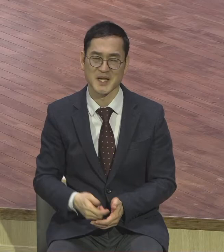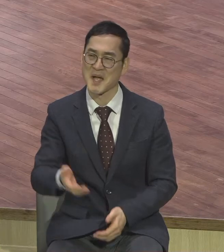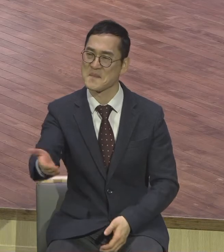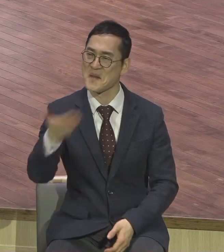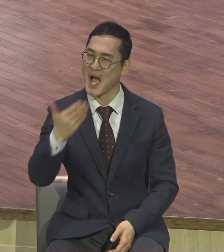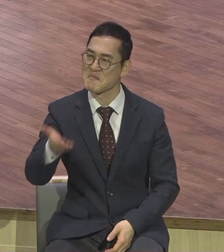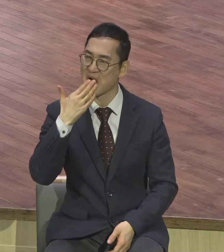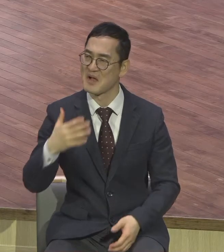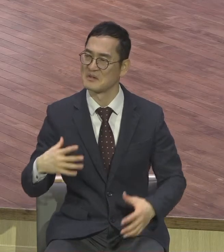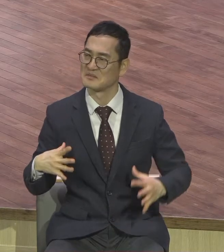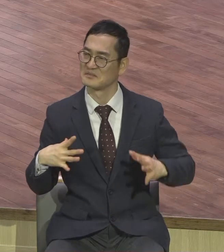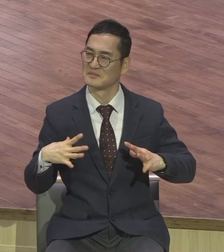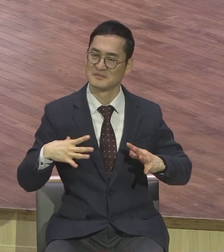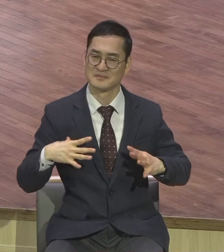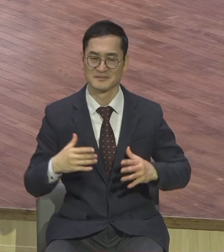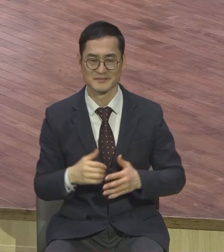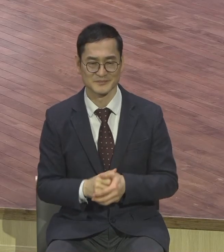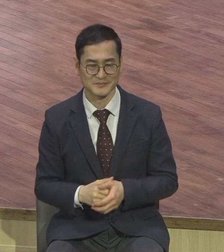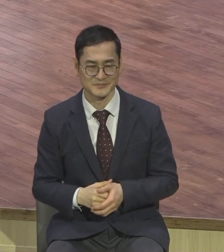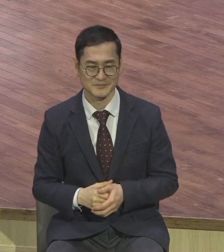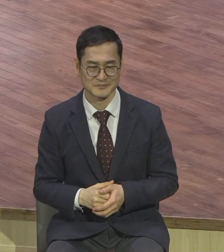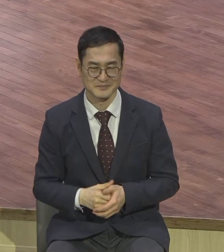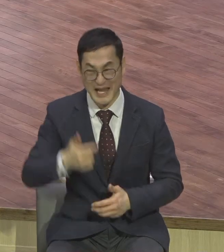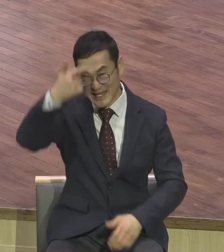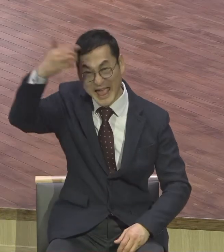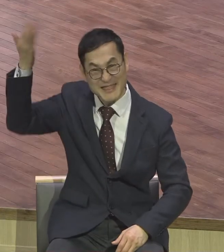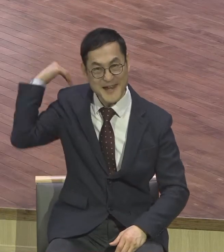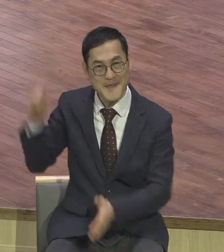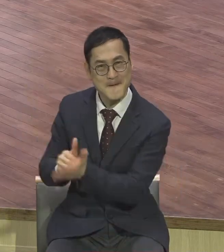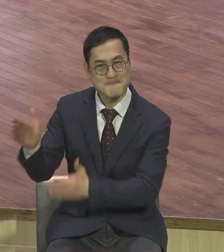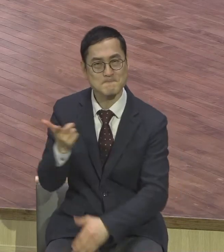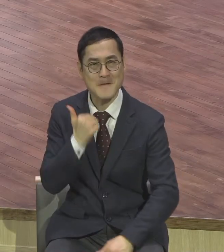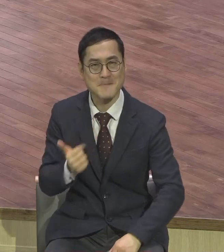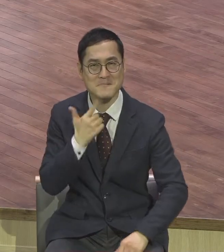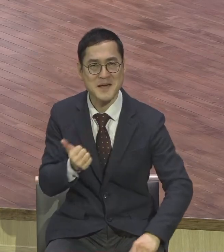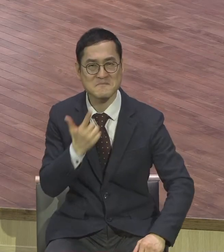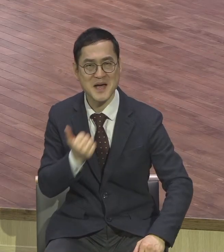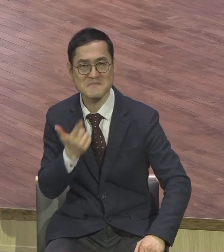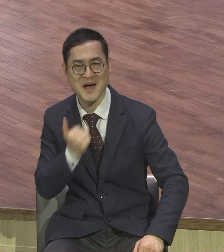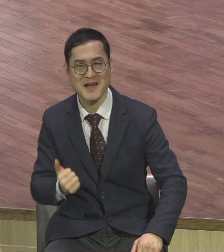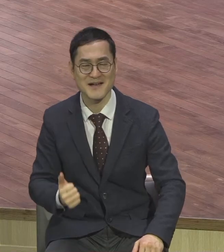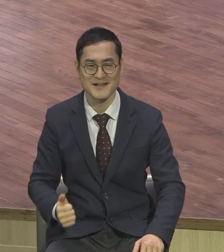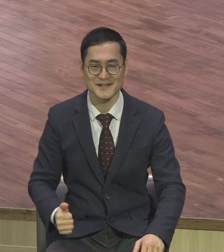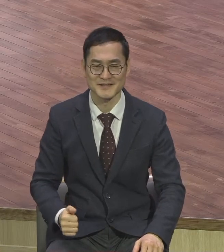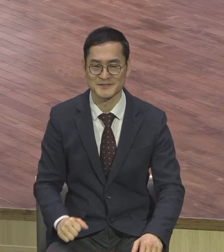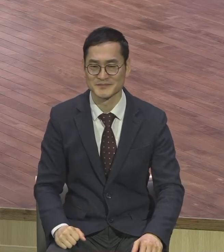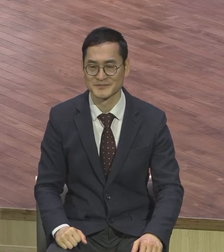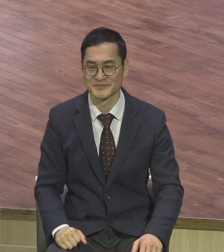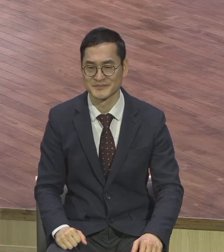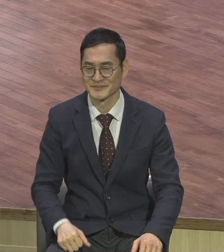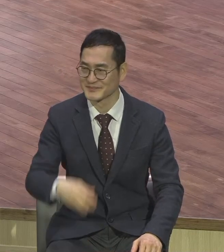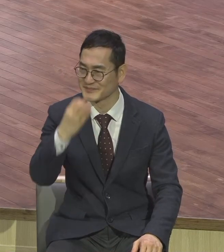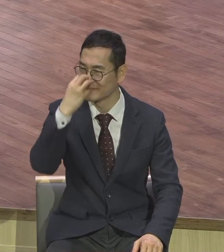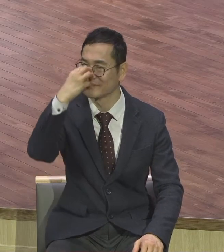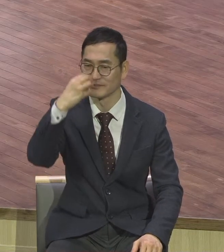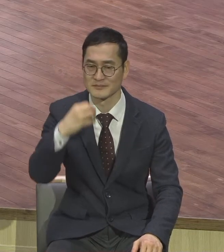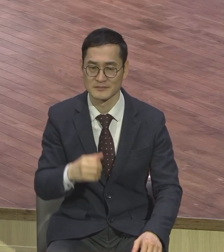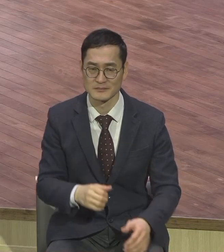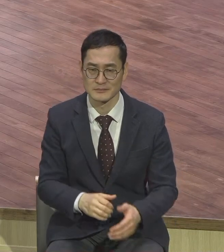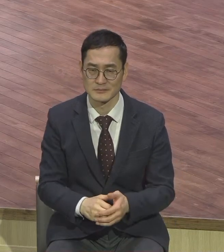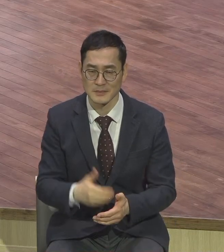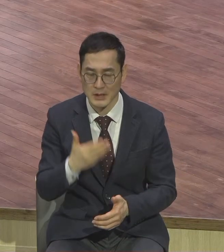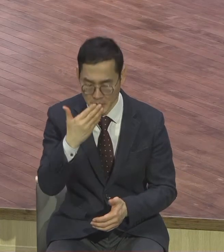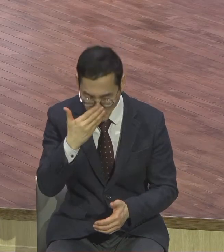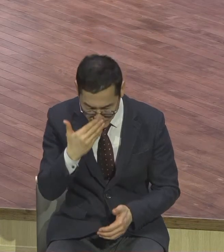경험 내가 내가 내가 왕년에 기도 많이 했는데 내가 왕년에 그래도 내가 사랑하는